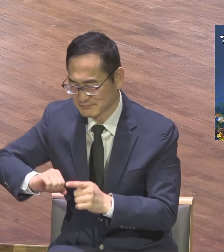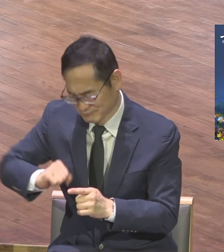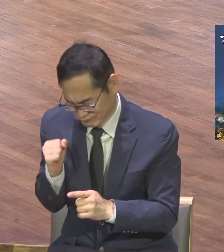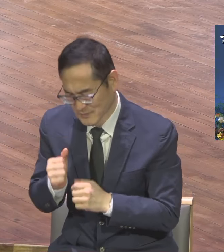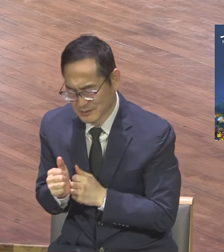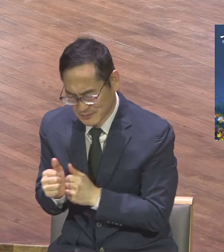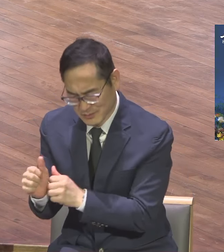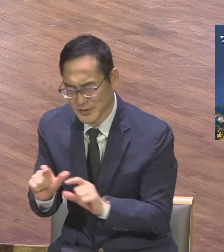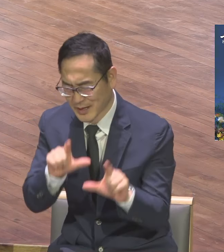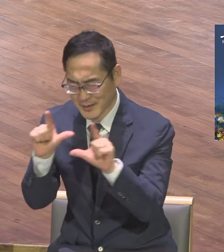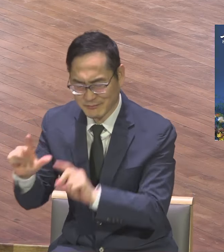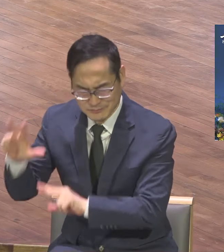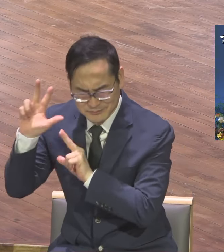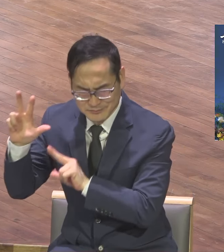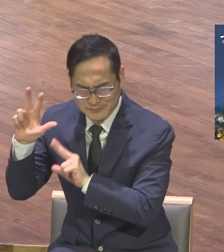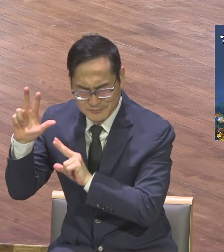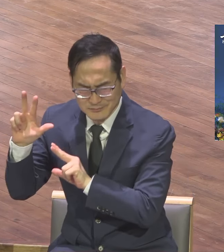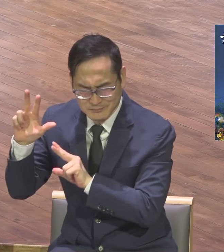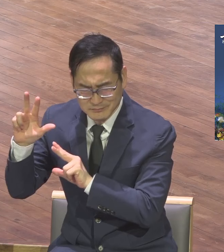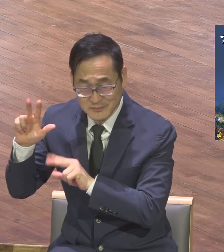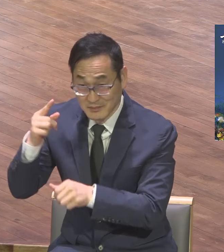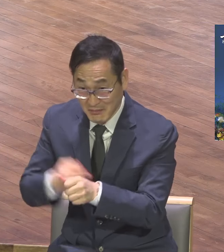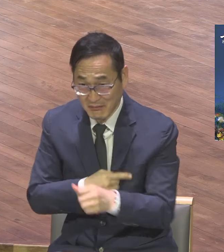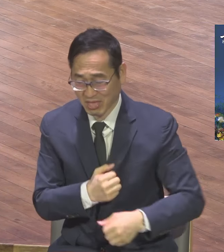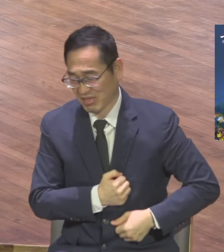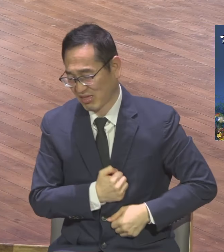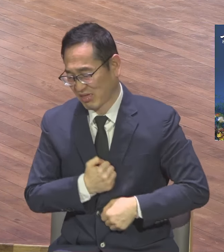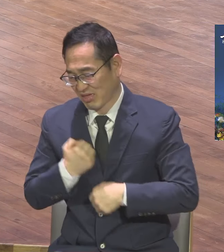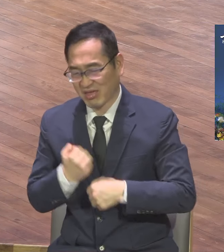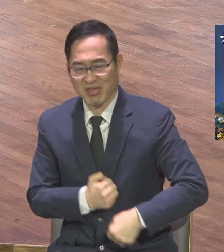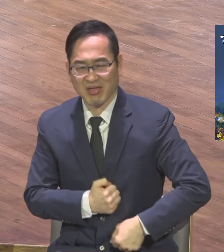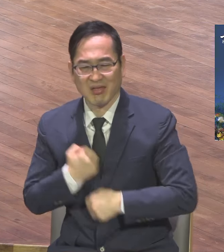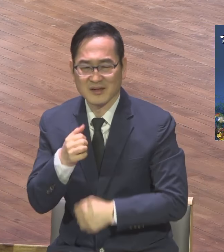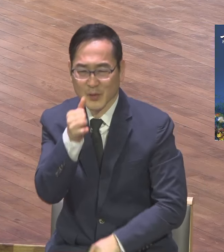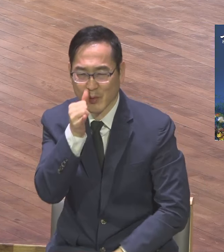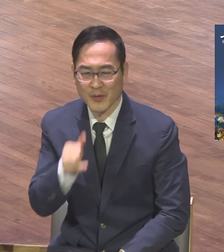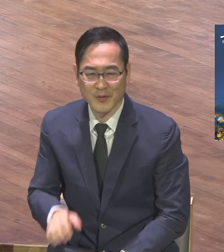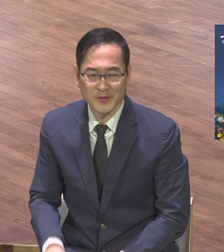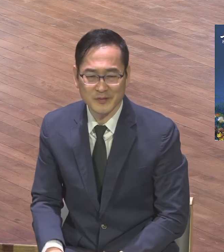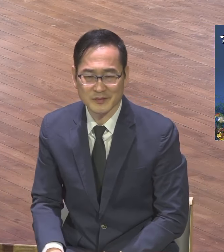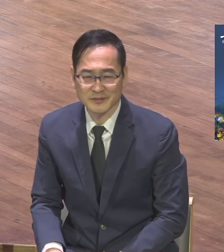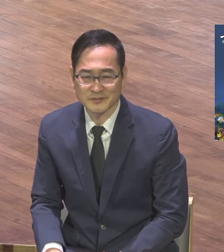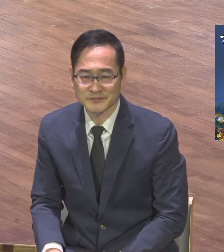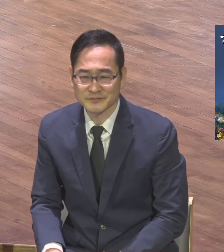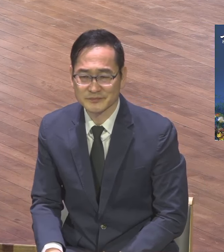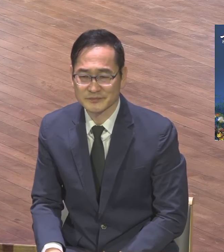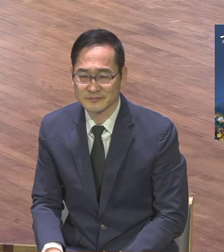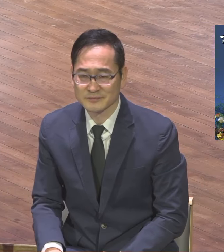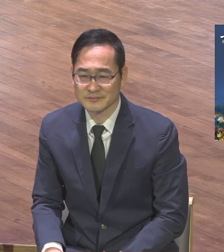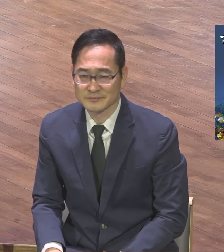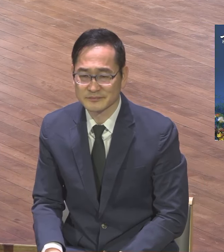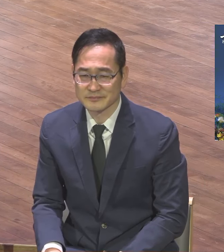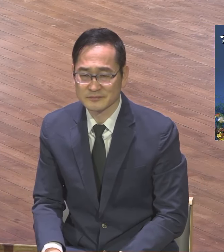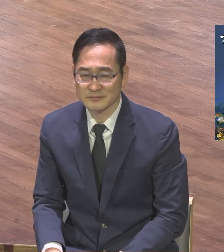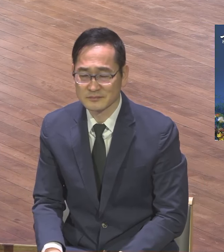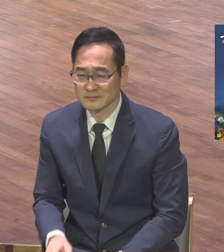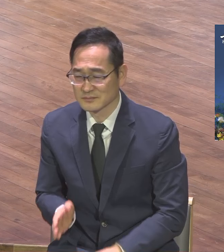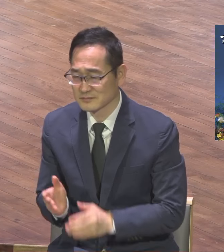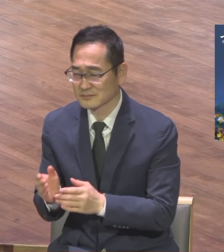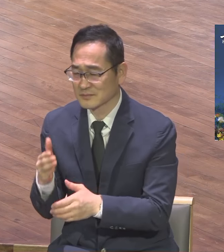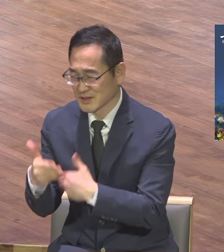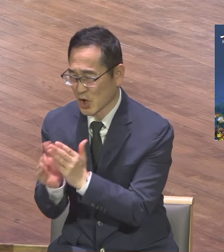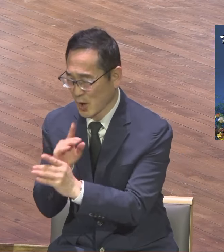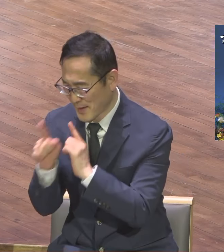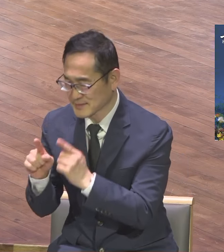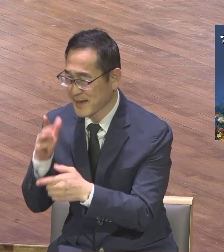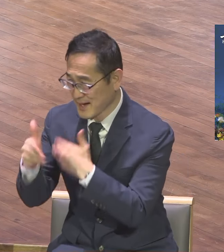하지만은 하나님 말씀과 멀어질 때가 있어요. 이것을 올바른 궤도로 돌이키는 것을 개혁이라